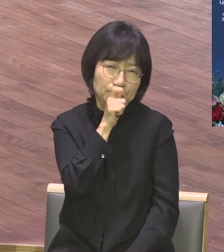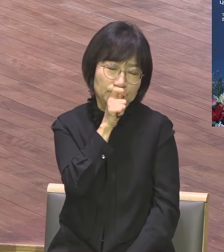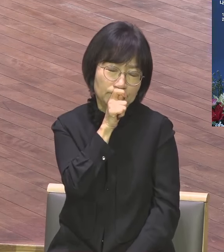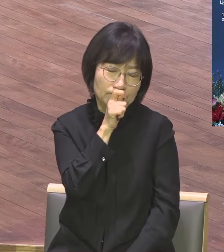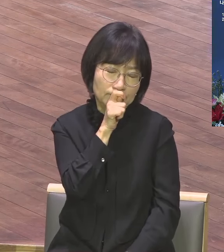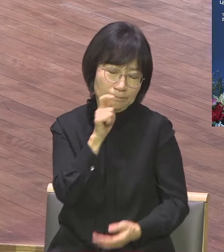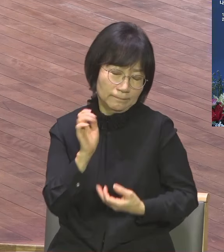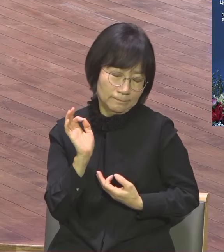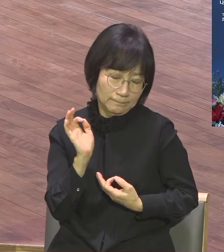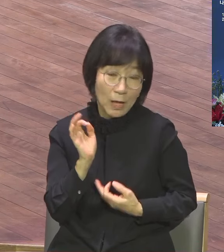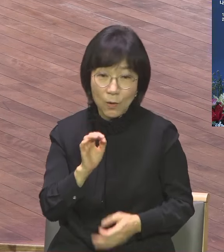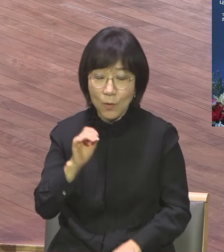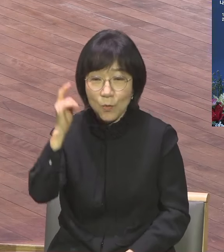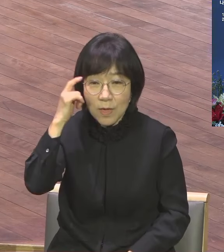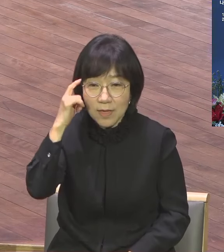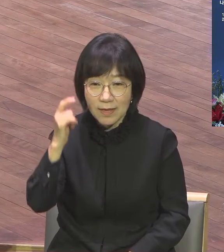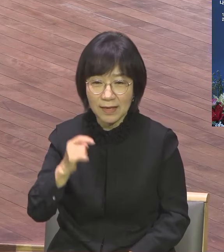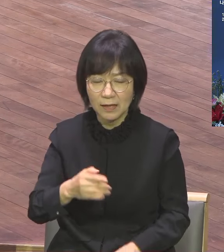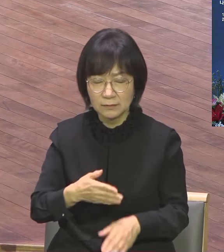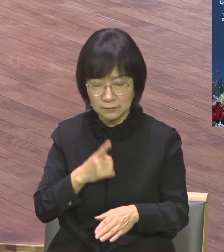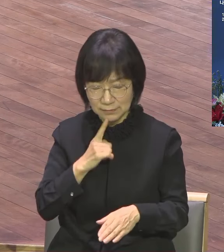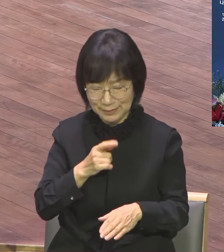왜 안 했냐? 말할 시간이 없어.